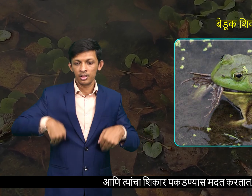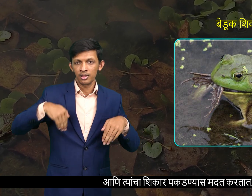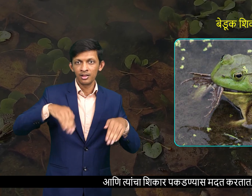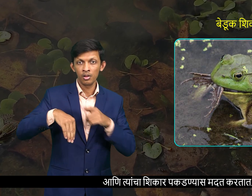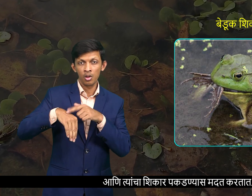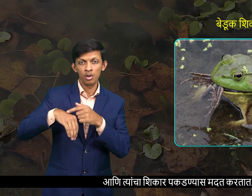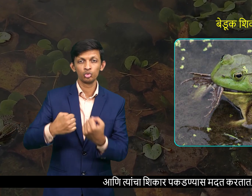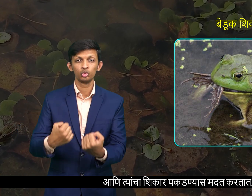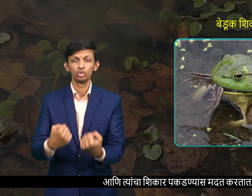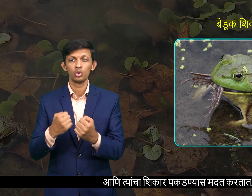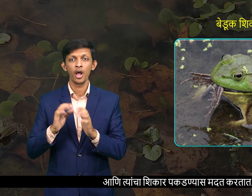करतात.